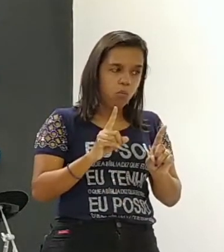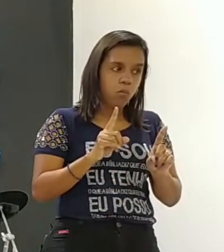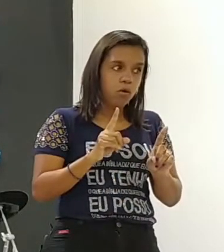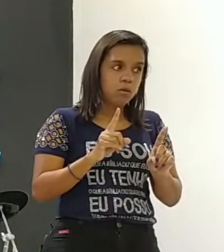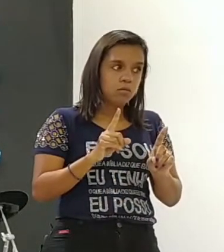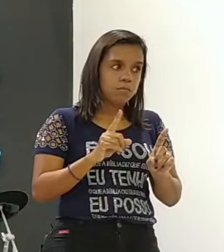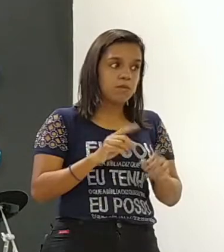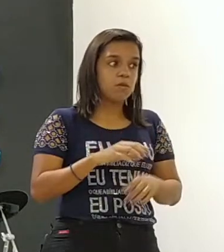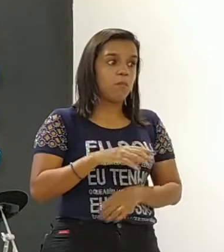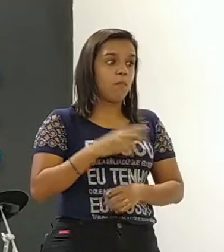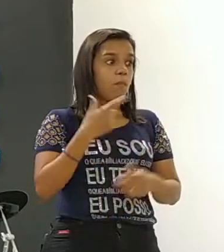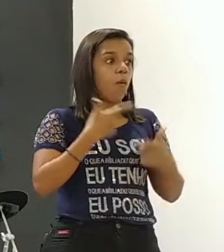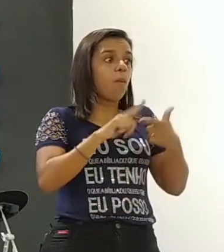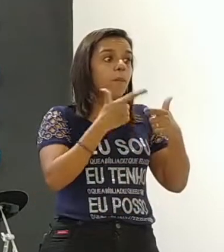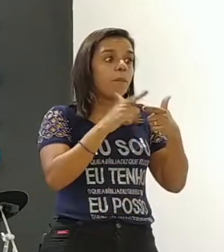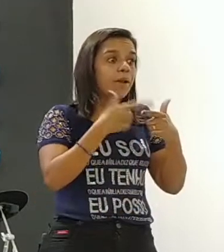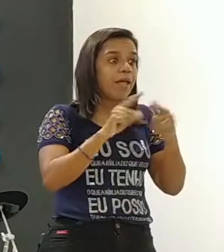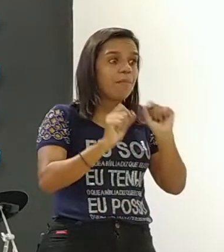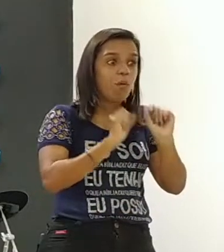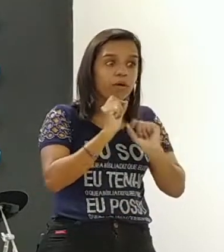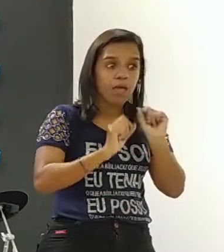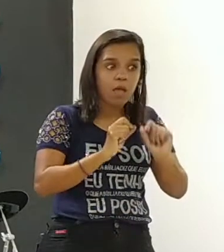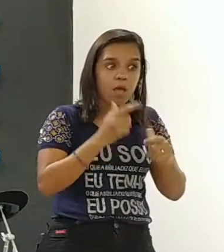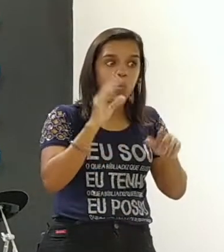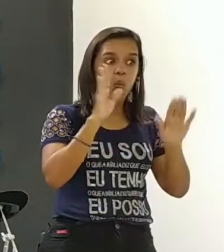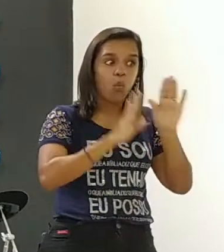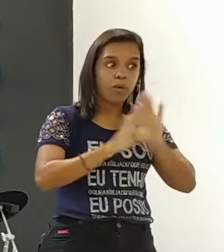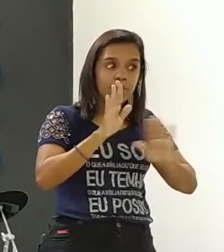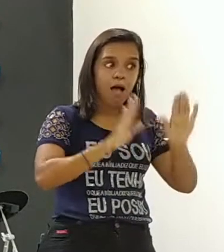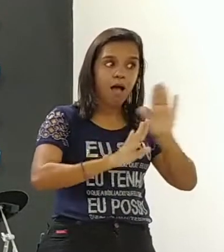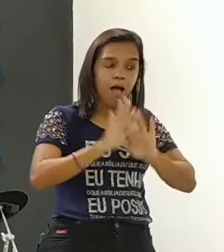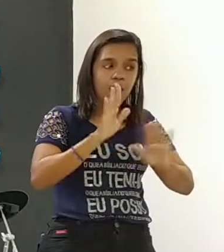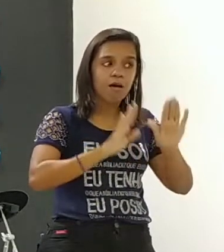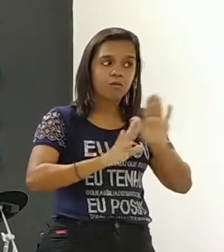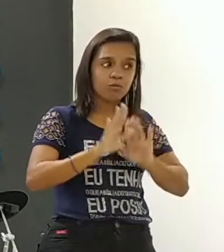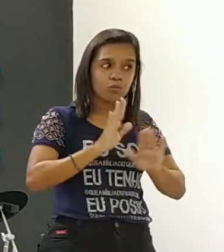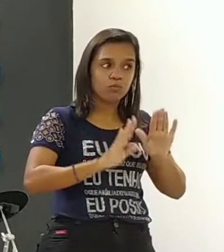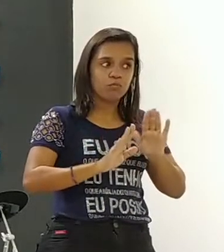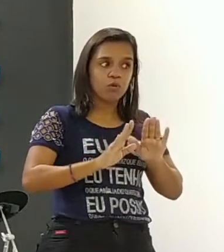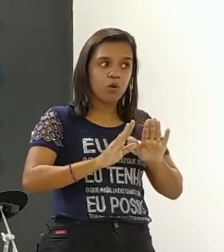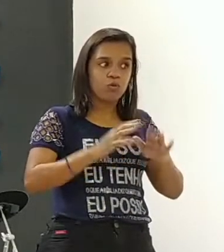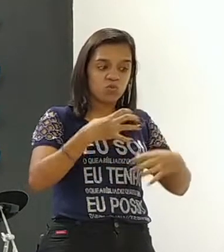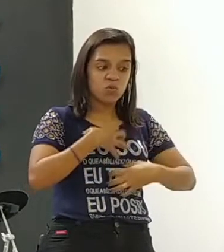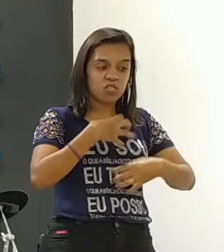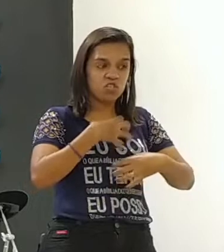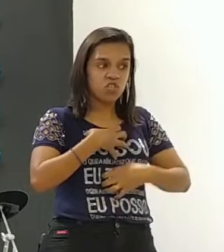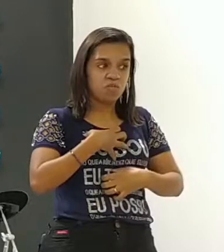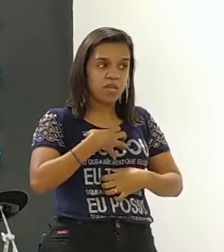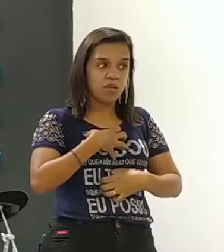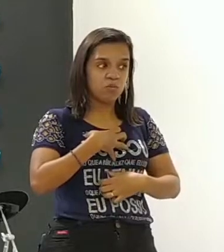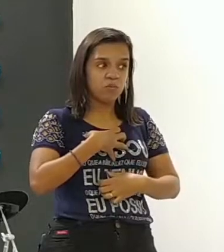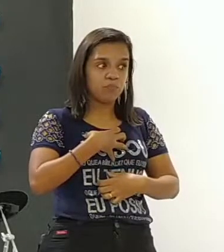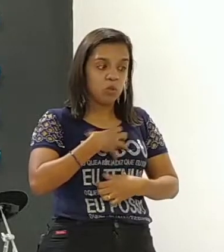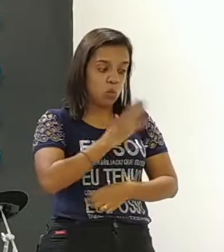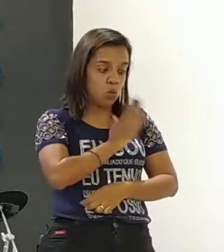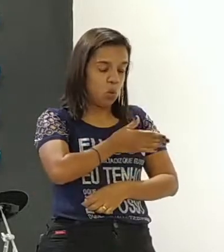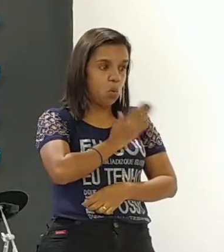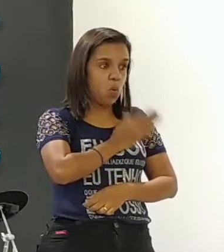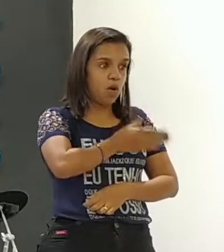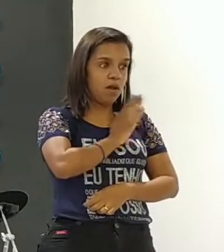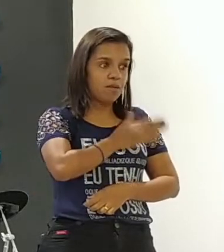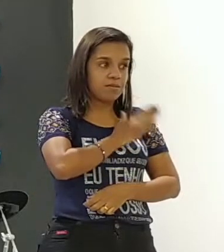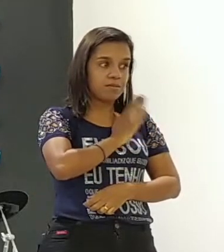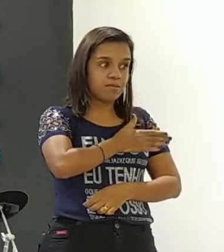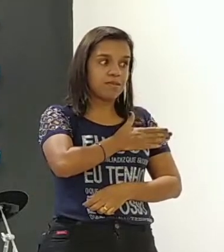é isso. Mas o problema, cuidado, onde você está colocando o teu coração. Porque às vezes onde você está colocando o teu coração